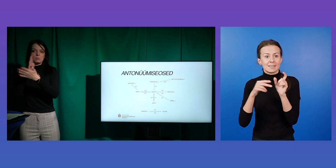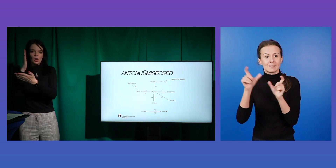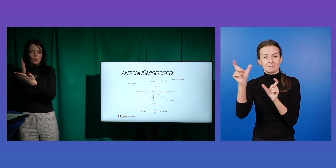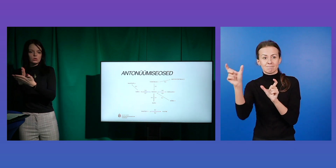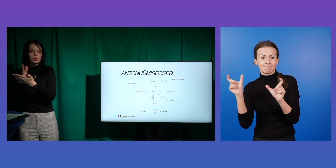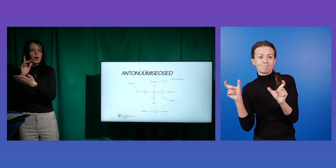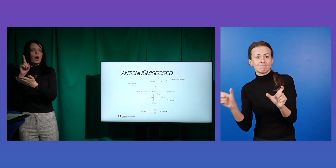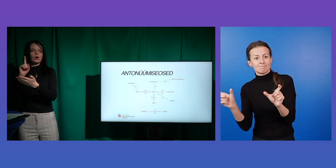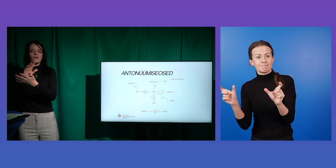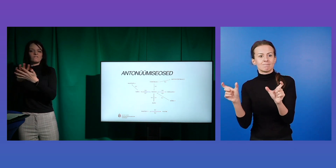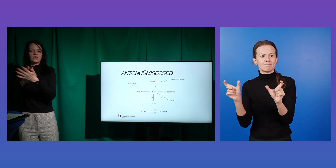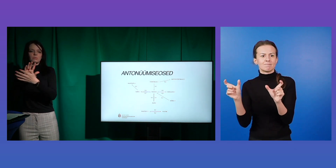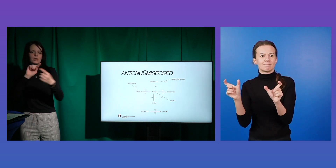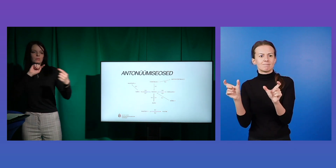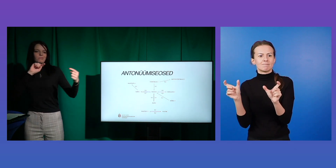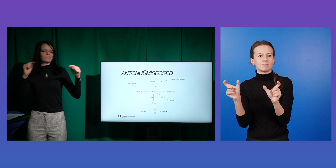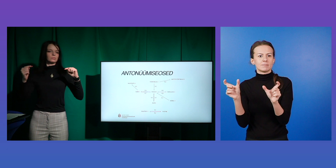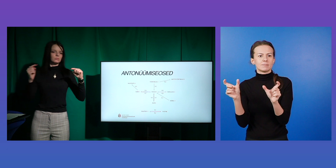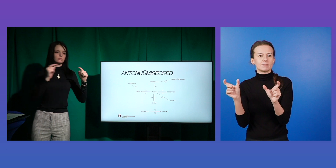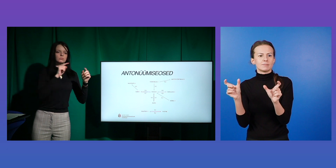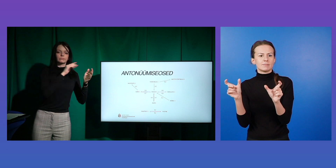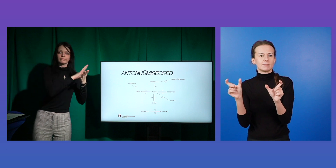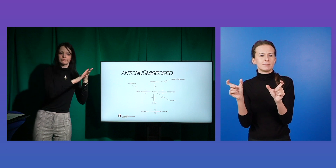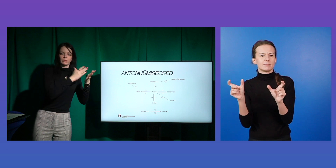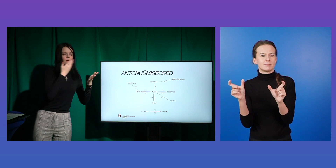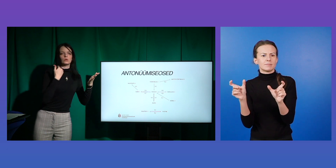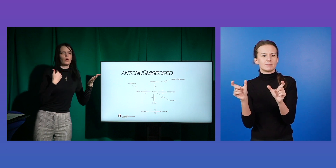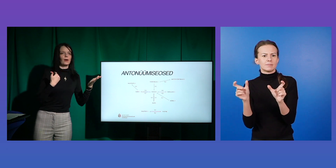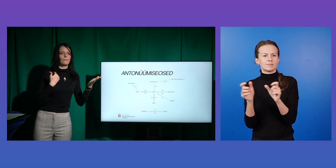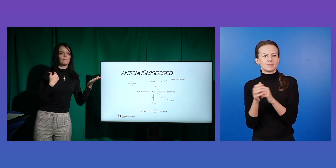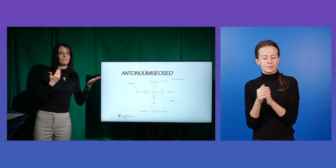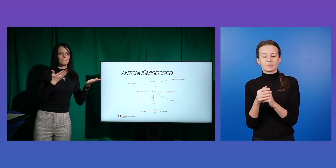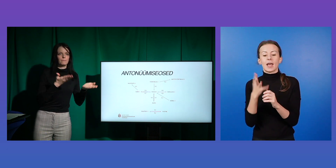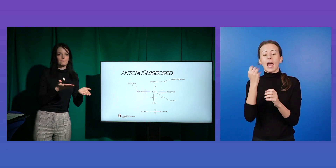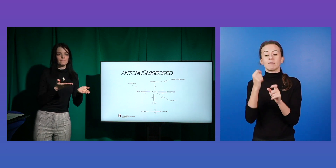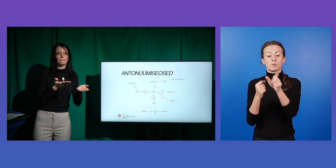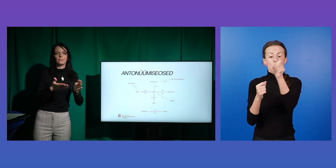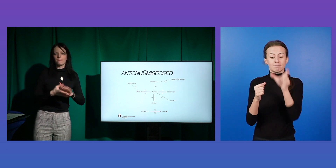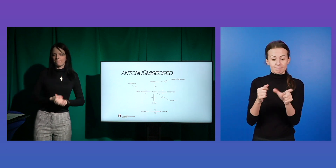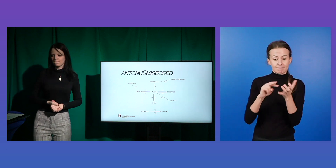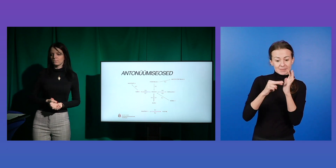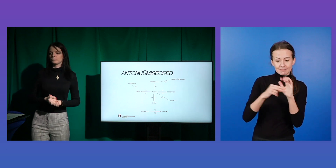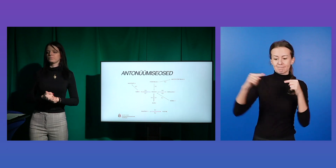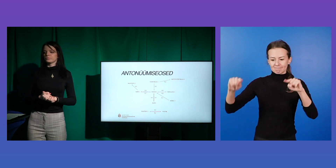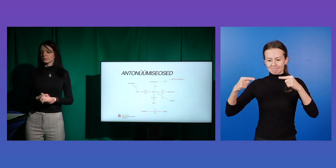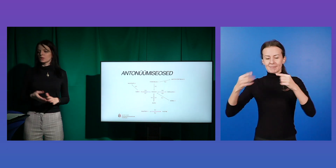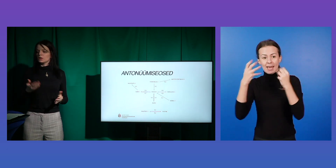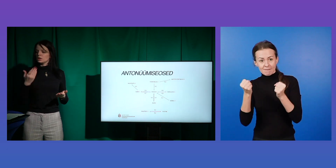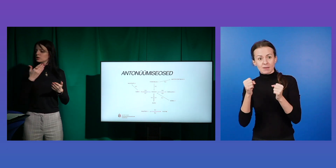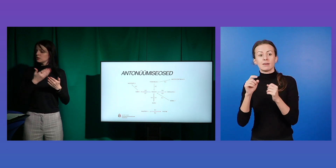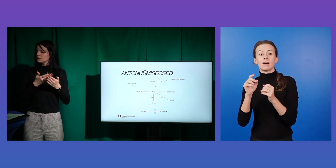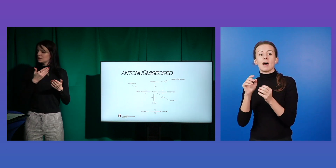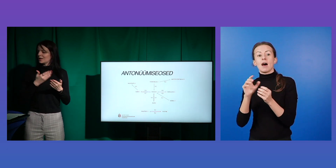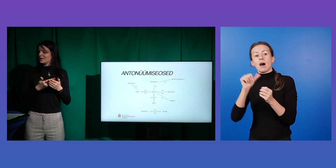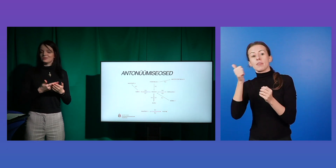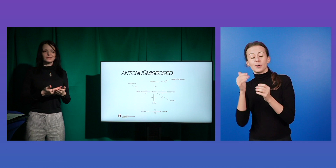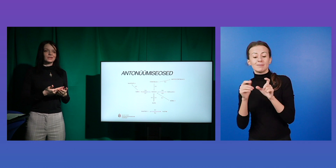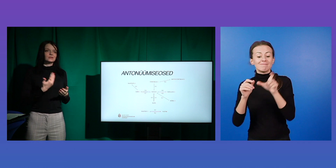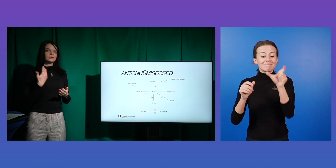nagu jõuab teise viipeni, nagu need on omavahel nagu, mõned on omavahel seotud ja mõned ei ole omavahel